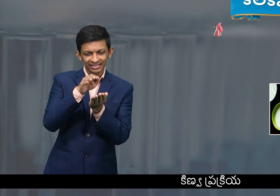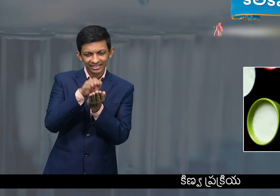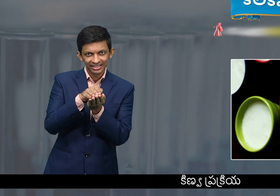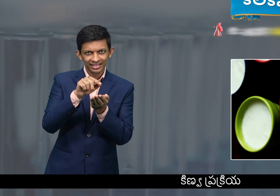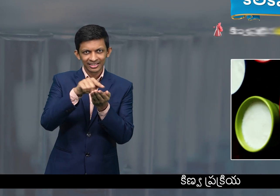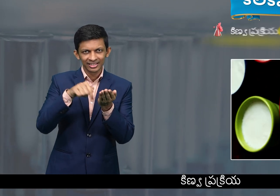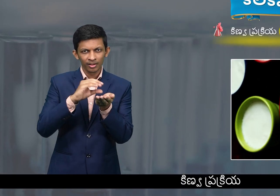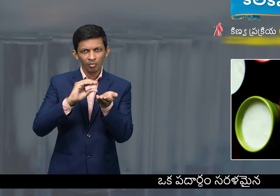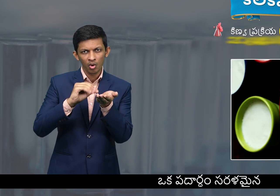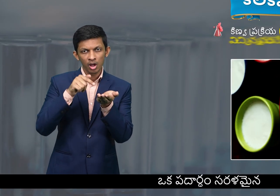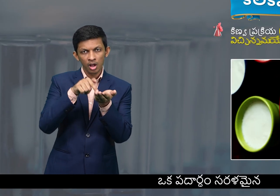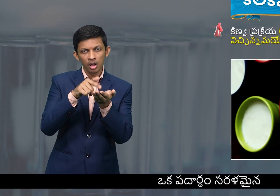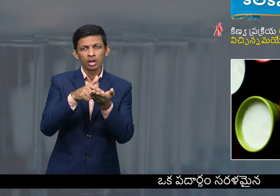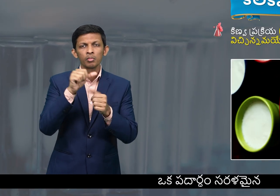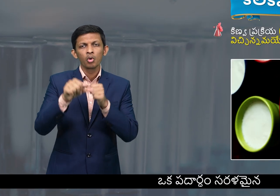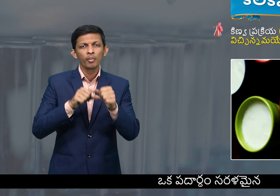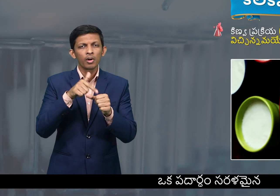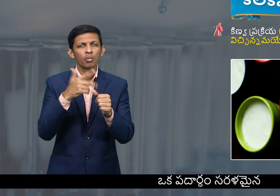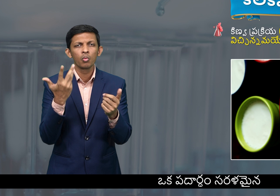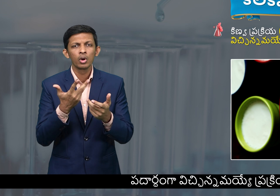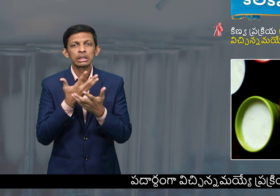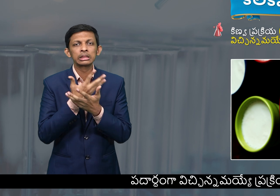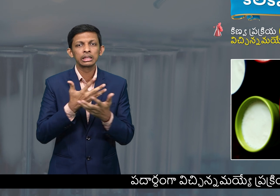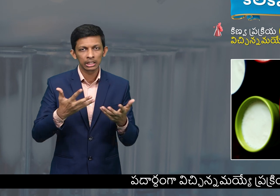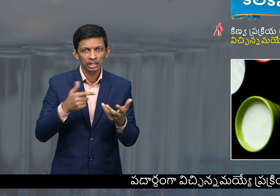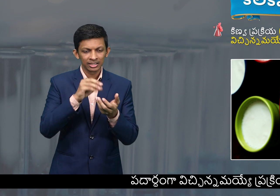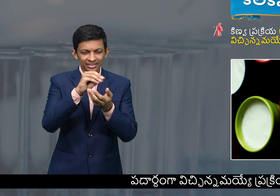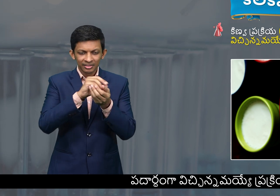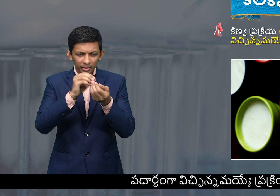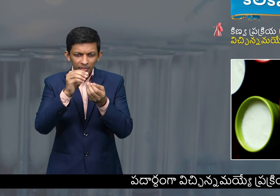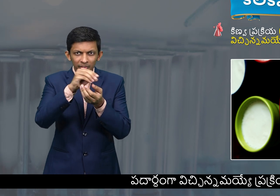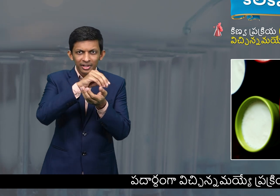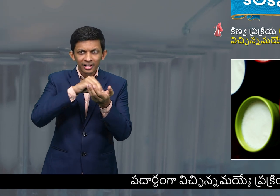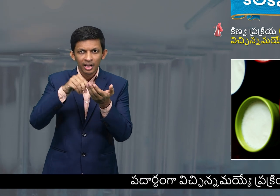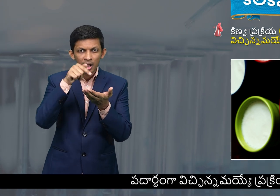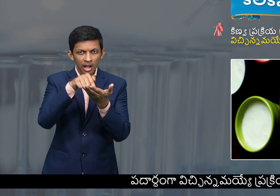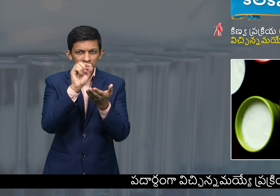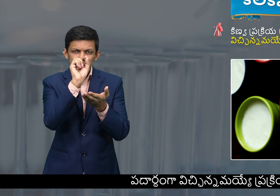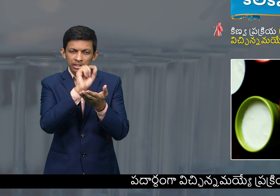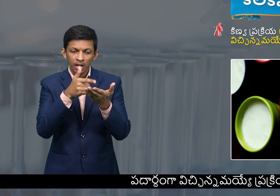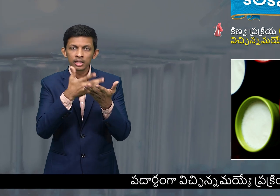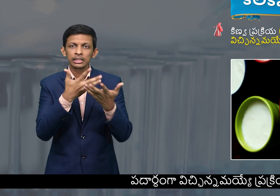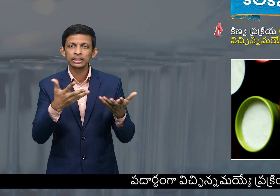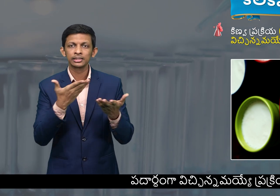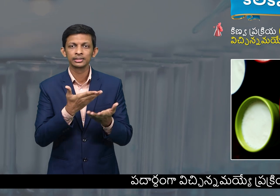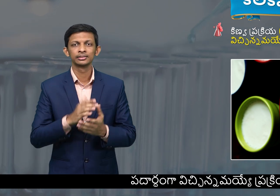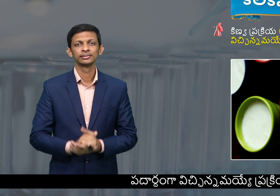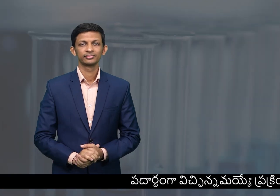కిణ్వ ప్రక్రియ, ఒక పదార్థం సరళమైన పదార్థంగా విచ్ఛిన్నమయ్యే ప్రక్రియ.